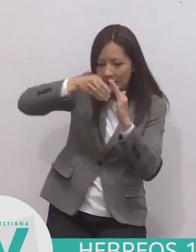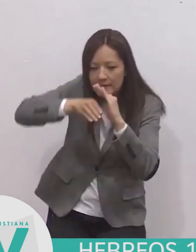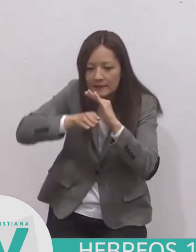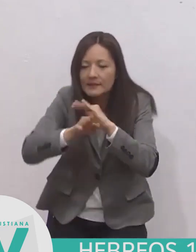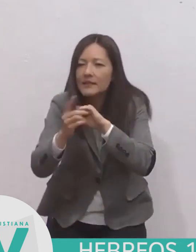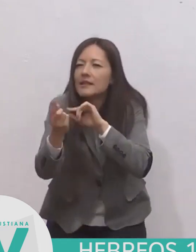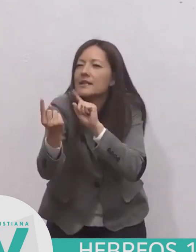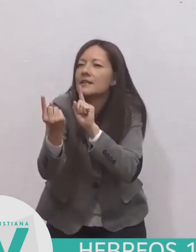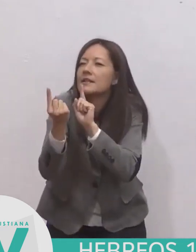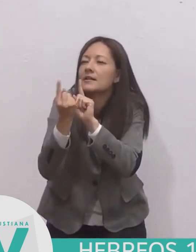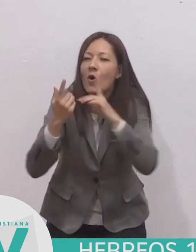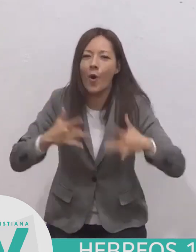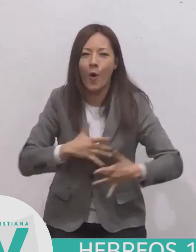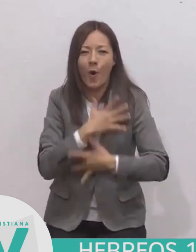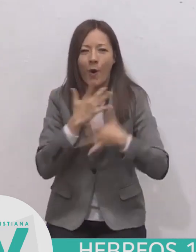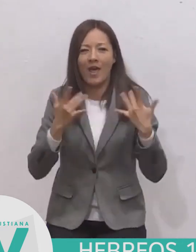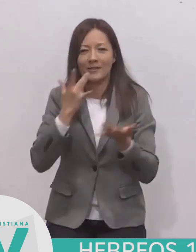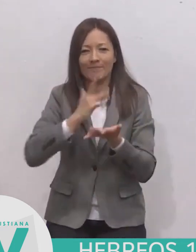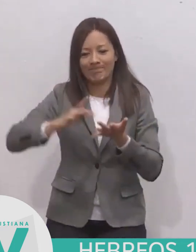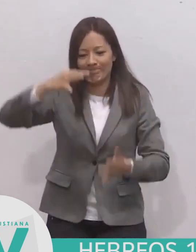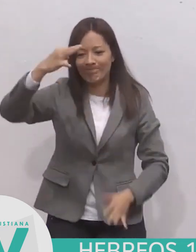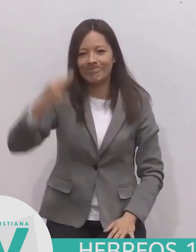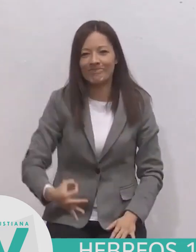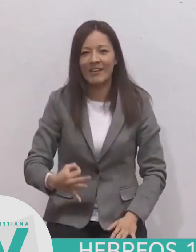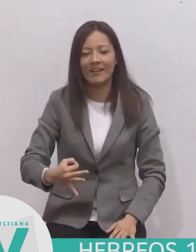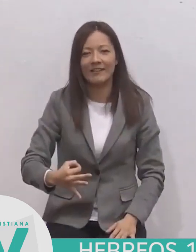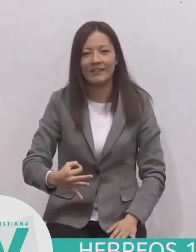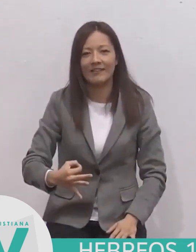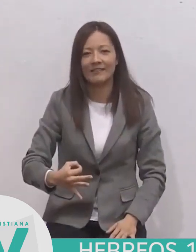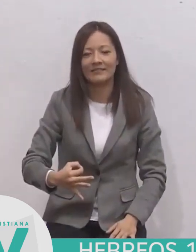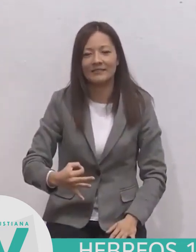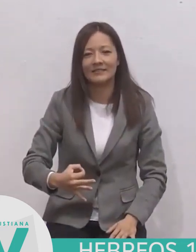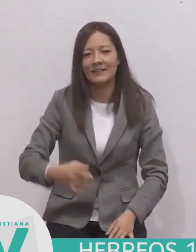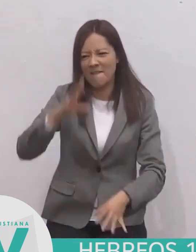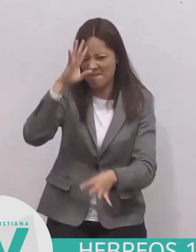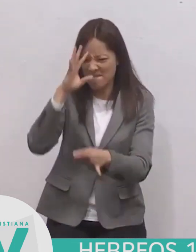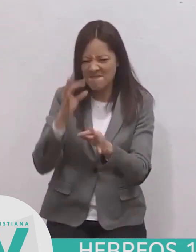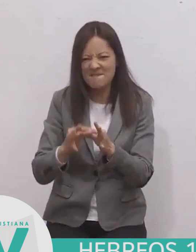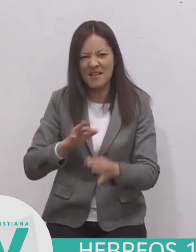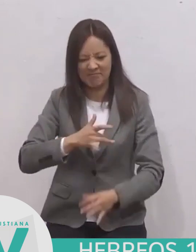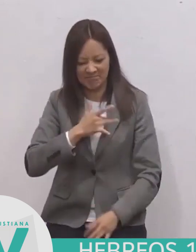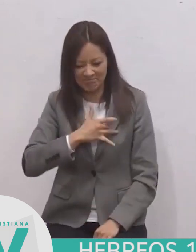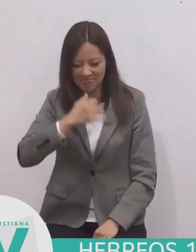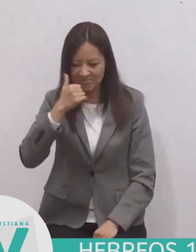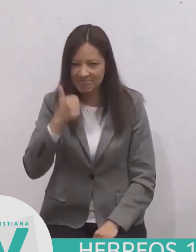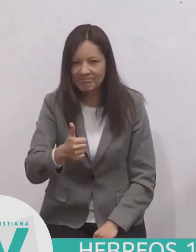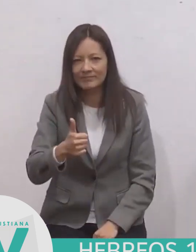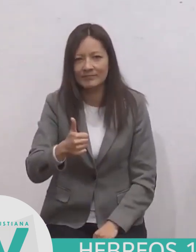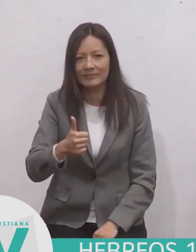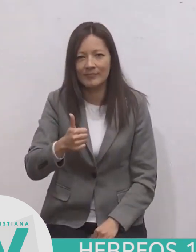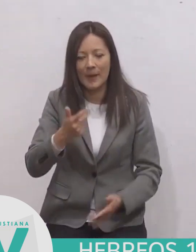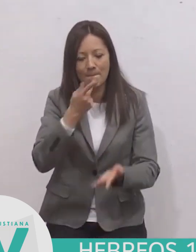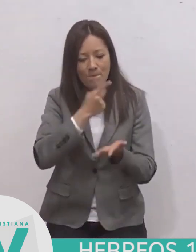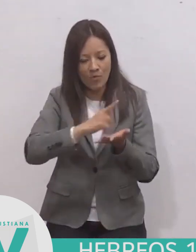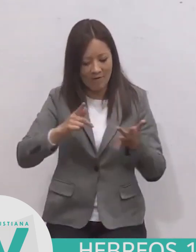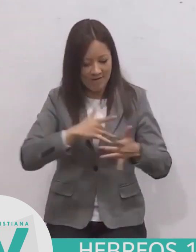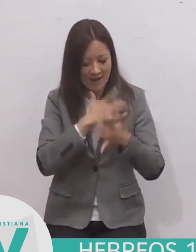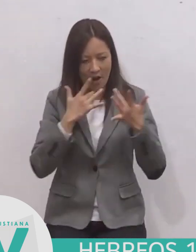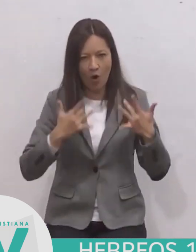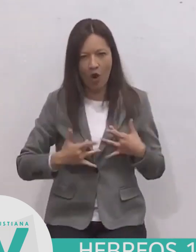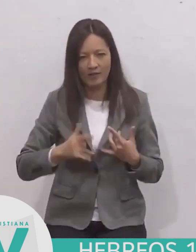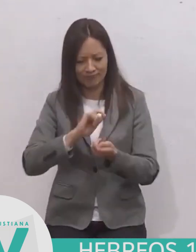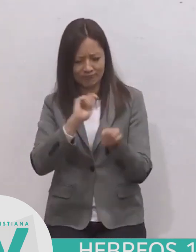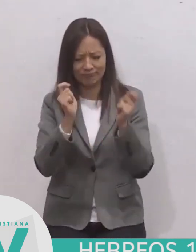con corazón sincero, en plena certidumbre de fe, purificados los corazones de mala conciencia